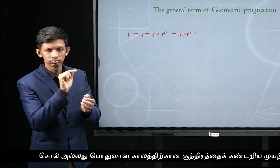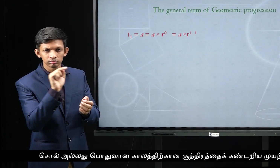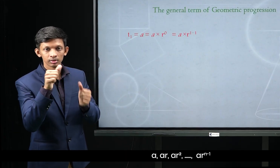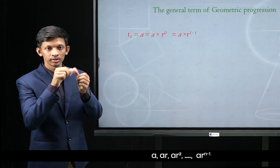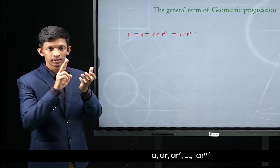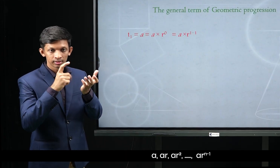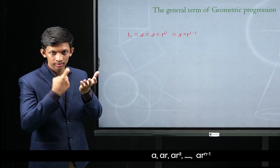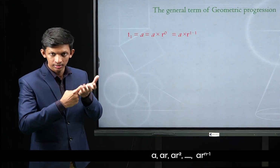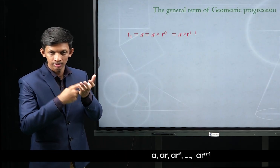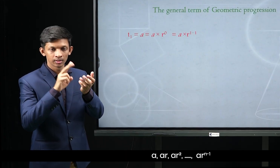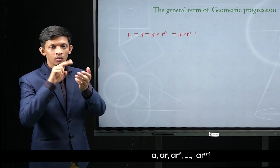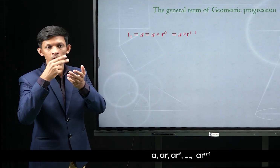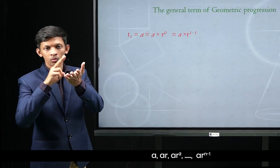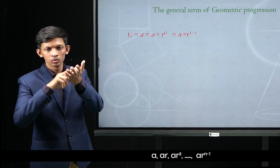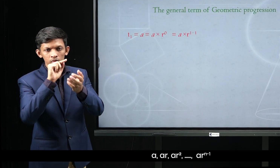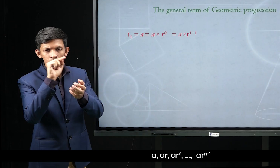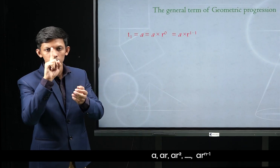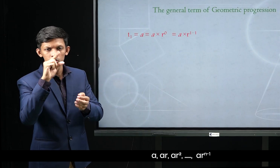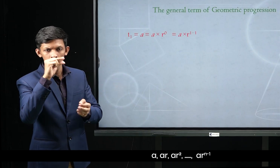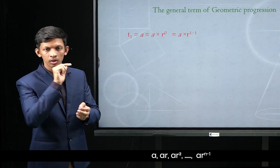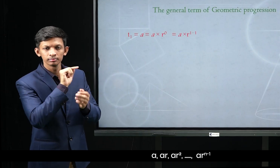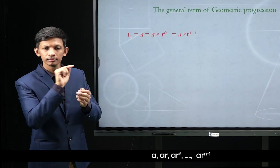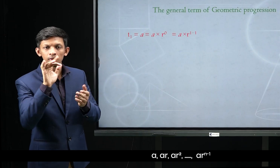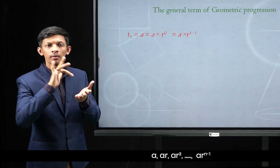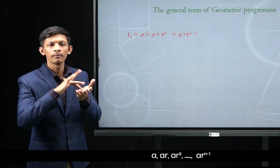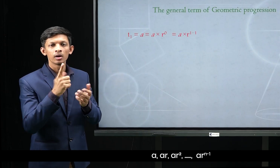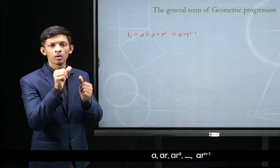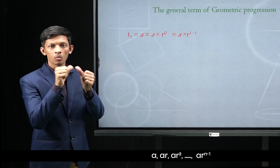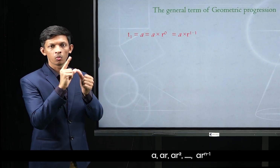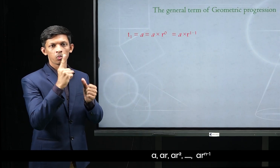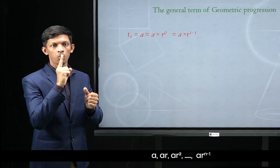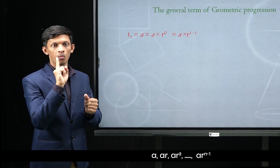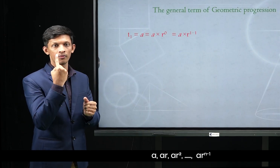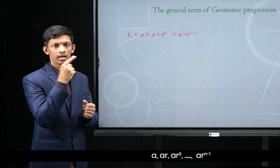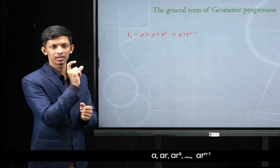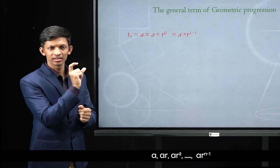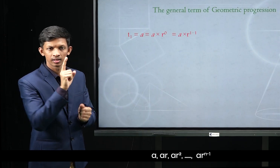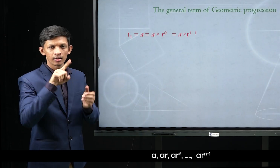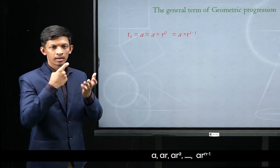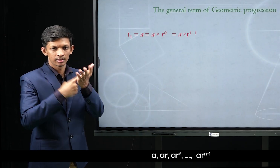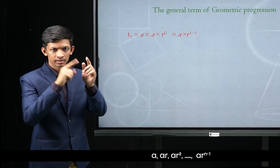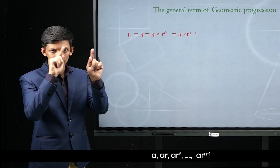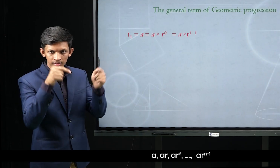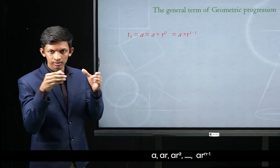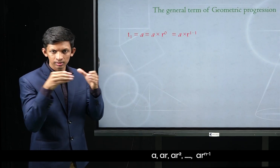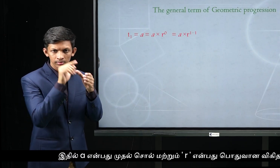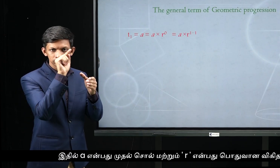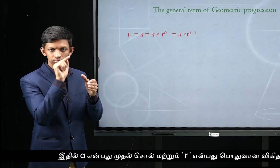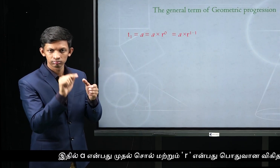முயற்சிக்கிறோம். AR, AR மேலிலக்கு 2, AR மேலிலக்கு n கழித்தல் 1. இதில்